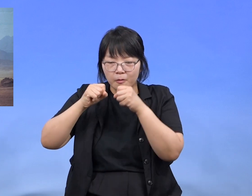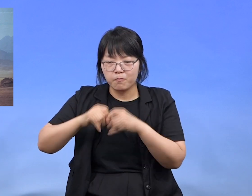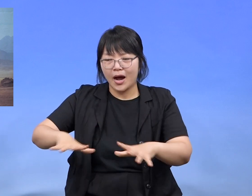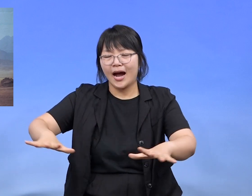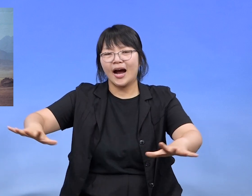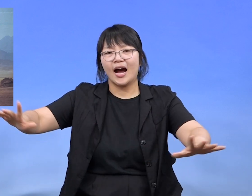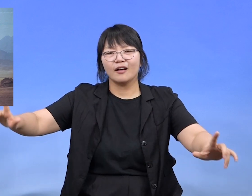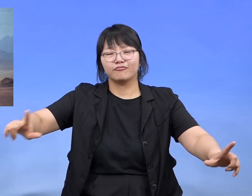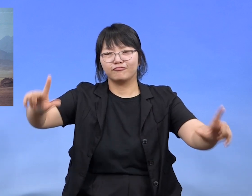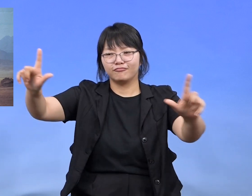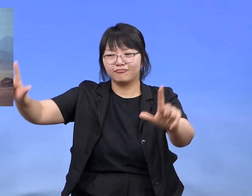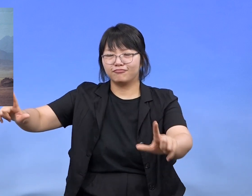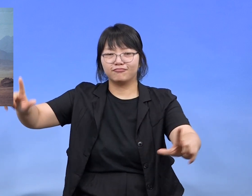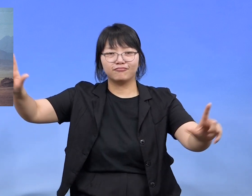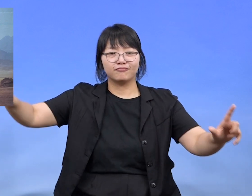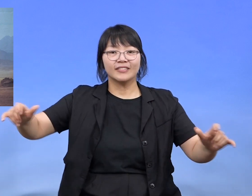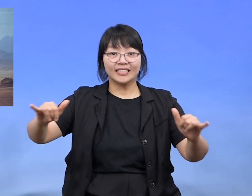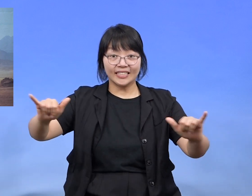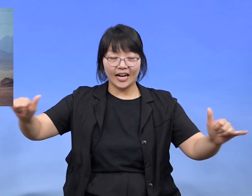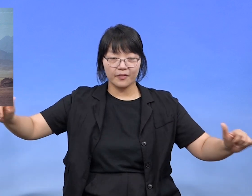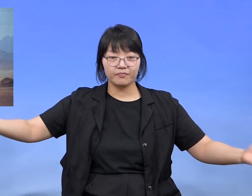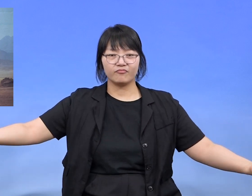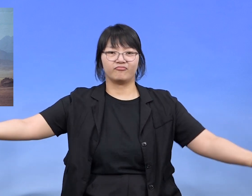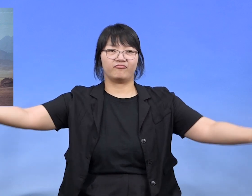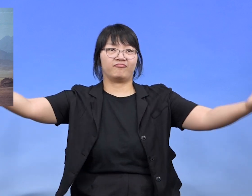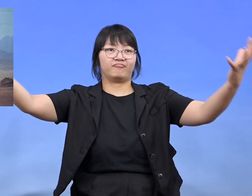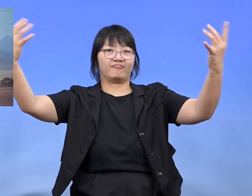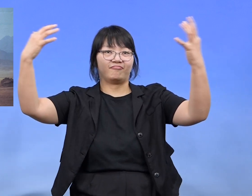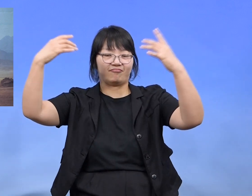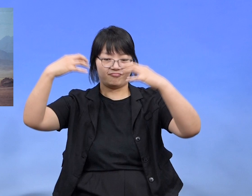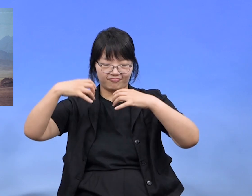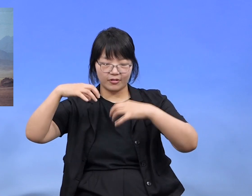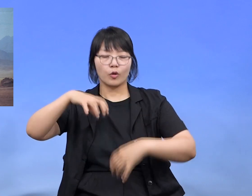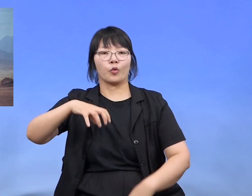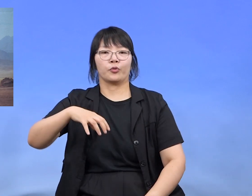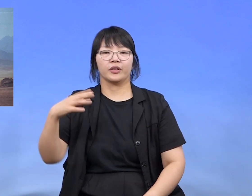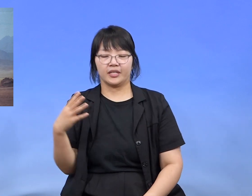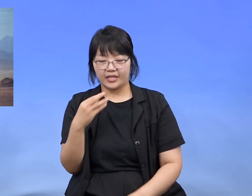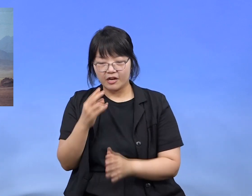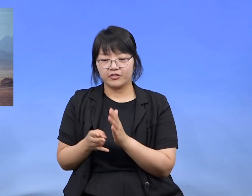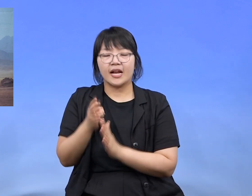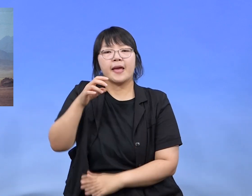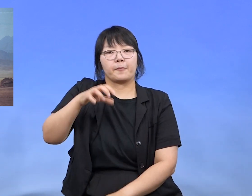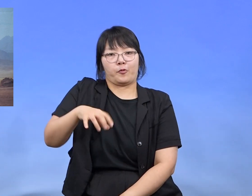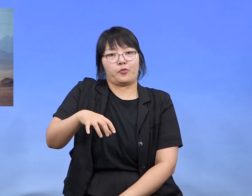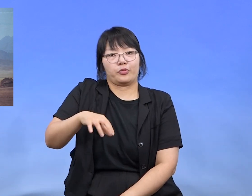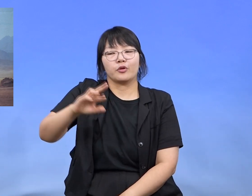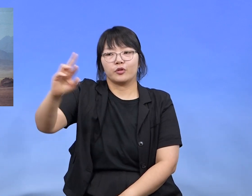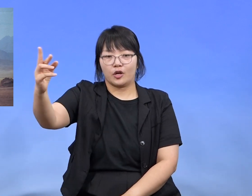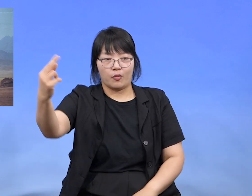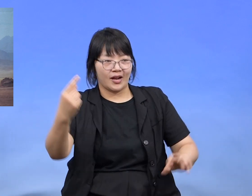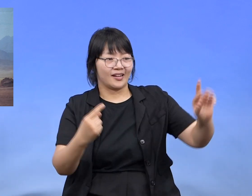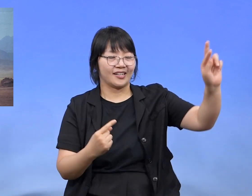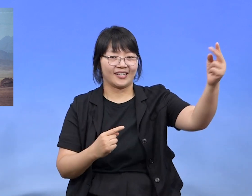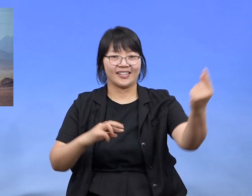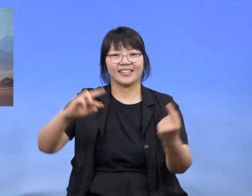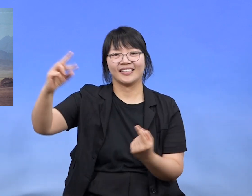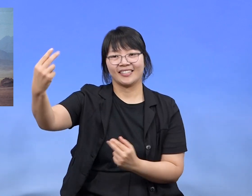유태인들이 다 이스라엘로, 특별히 예루살렘으로 다 이제 이 절기를 축하하기 위해서